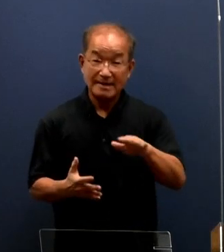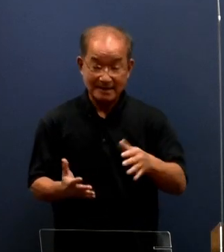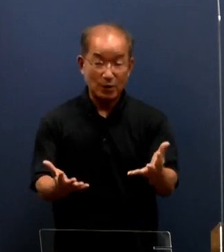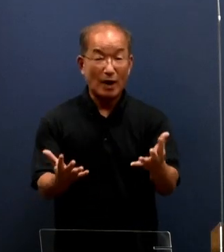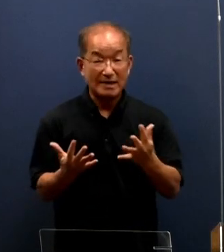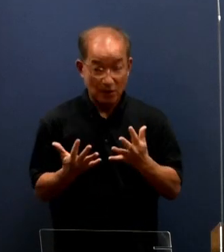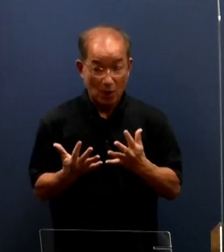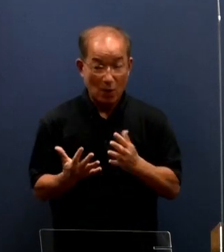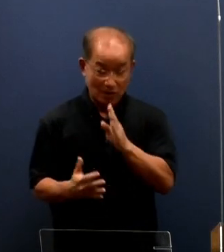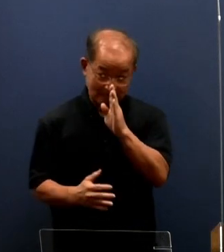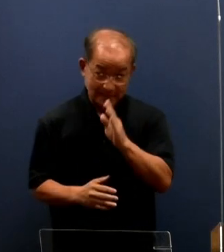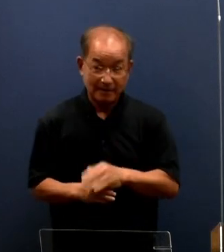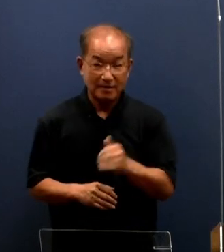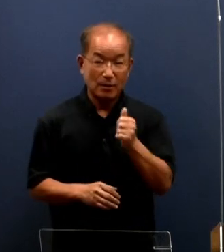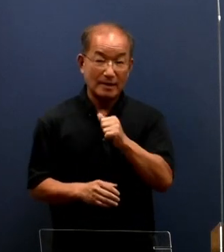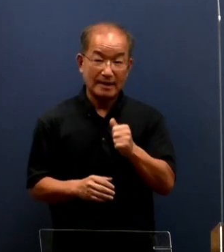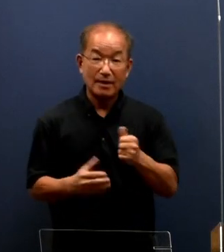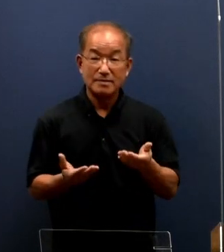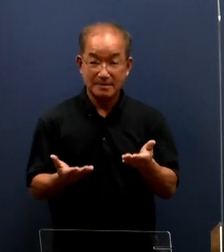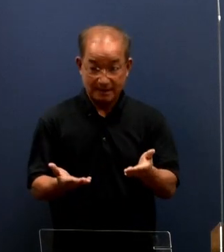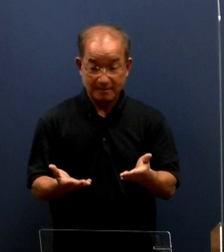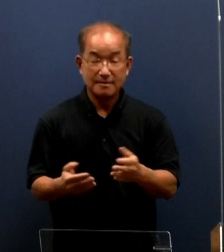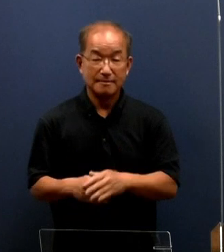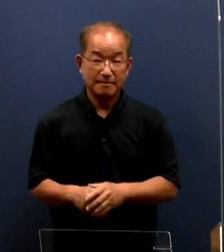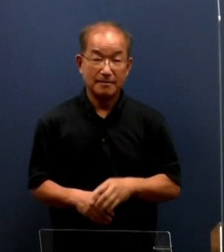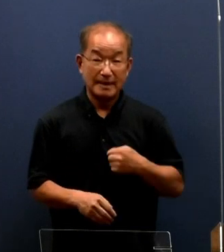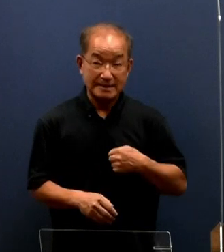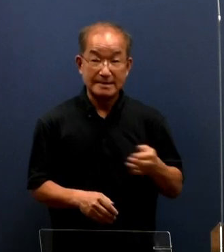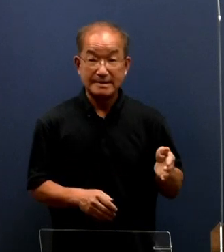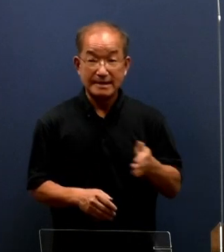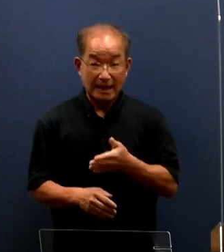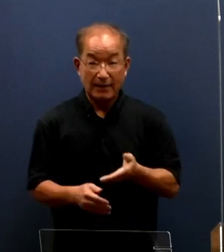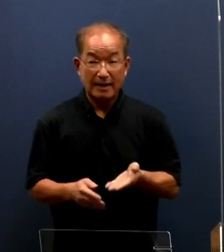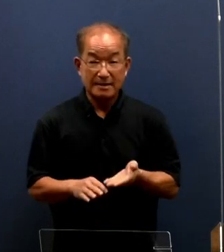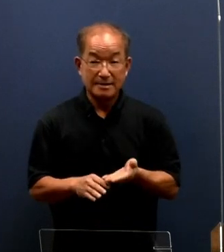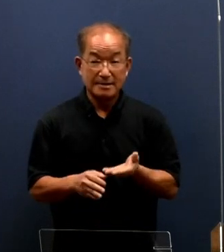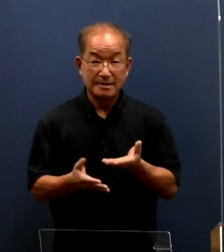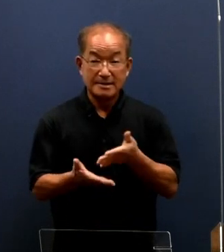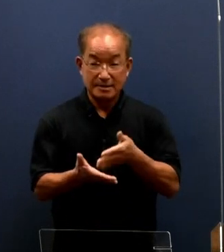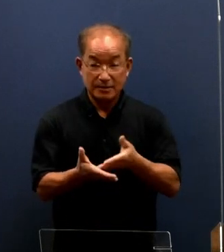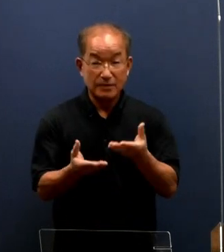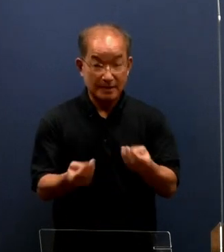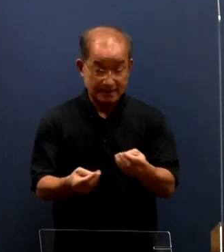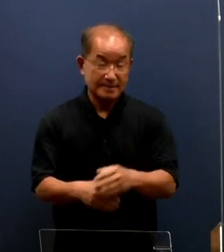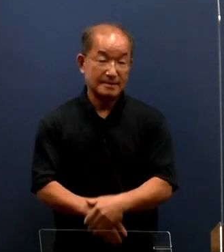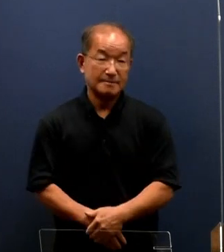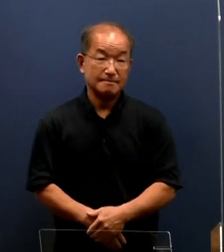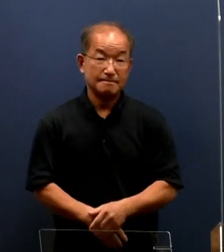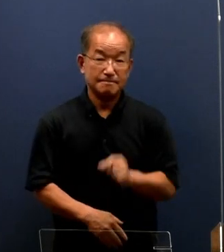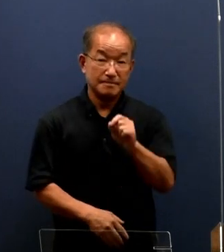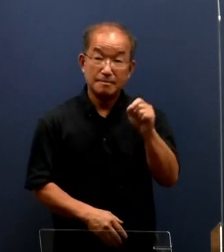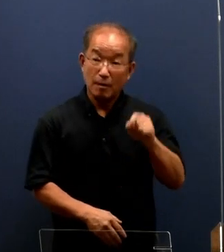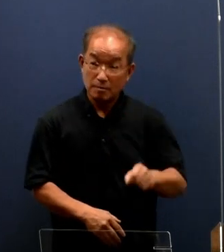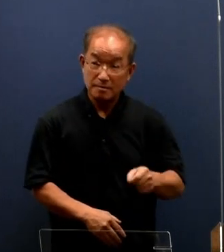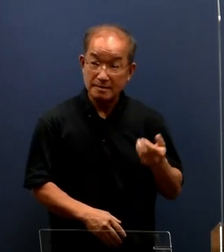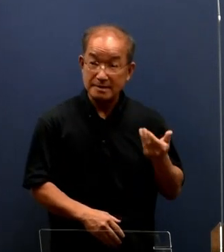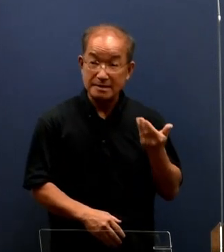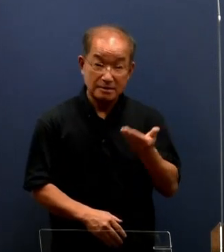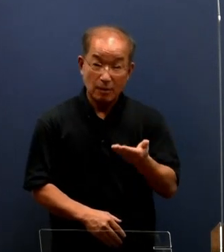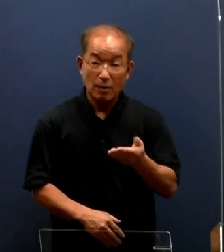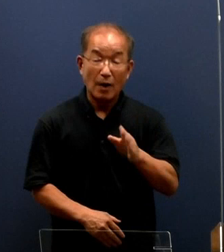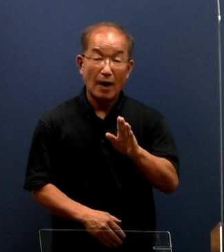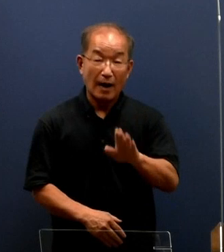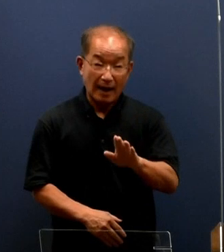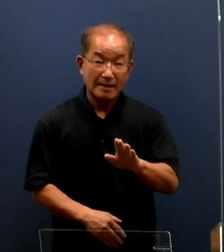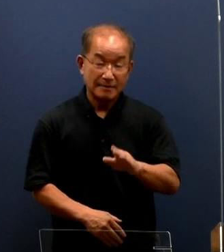きたいということでご案内をさせていただきます。私からは以上でございます。 ご質問をお受けいたしますので、ご質問の